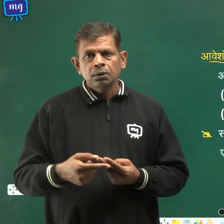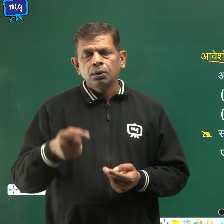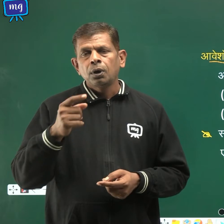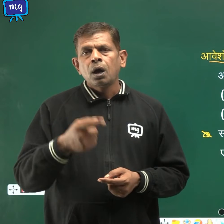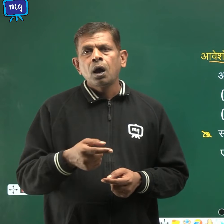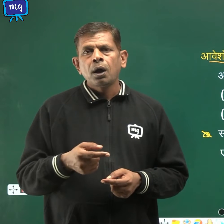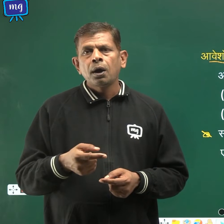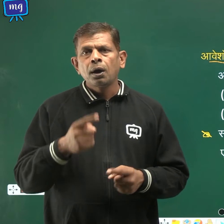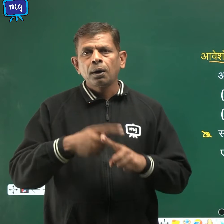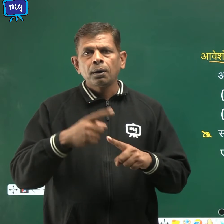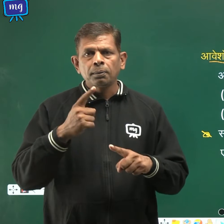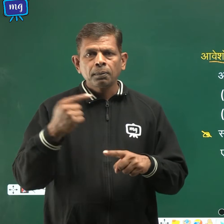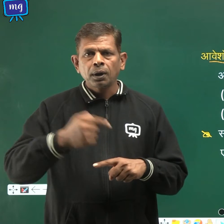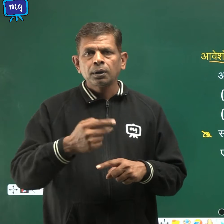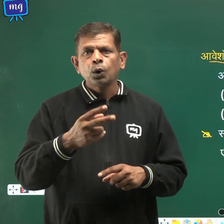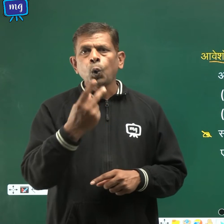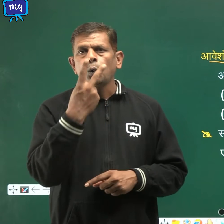आवेश दो प्रकार के होते हैं,